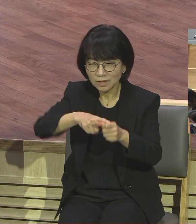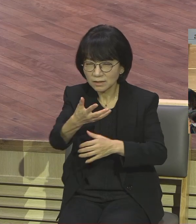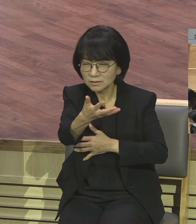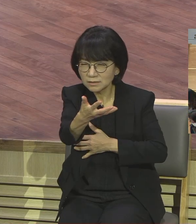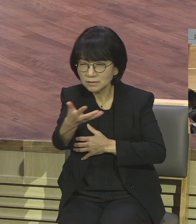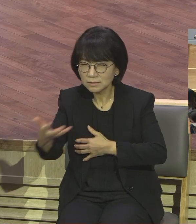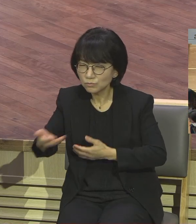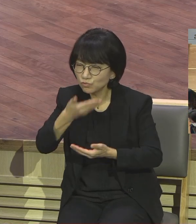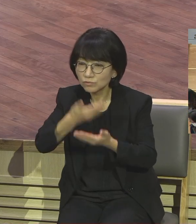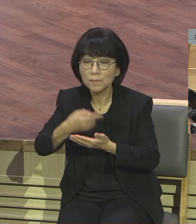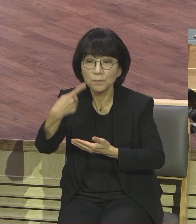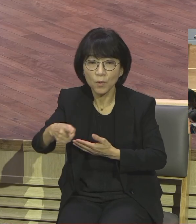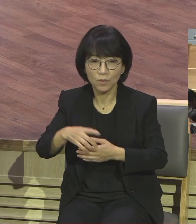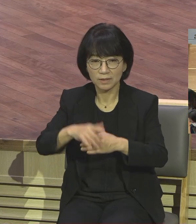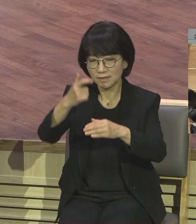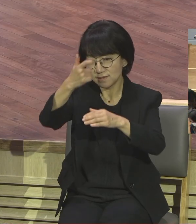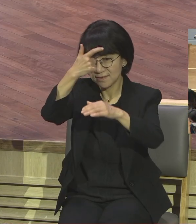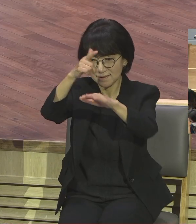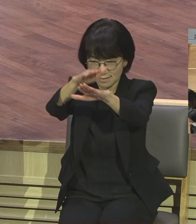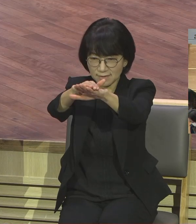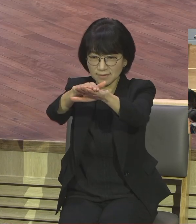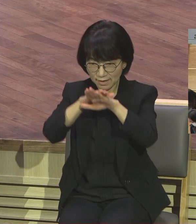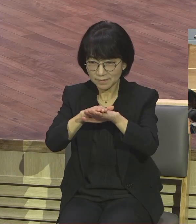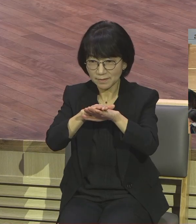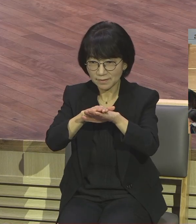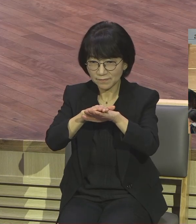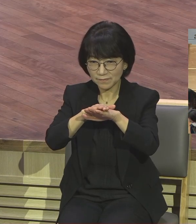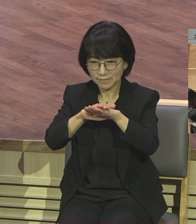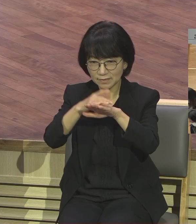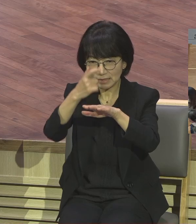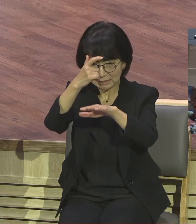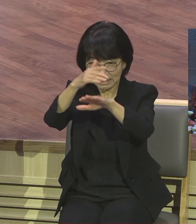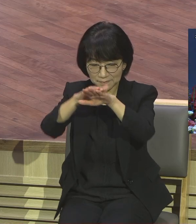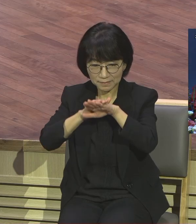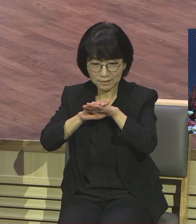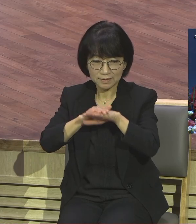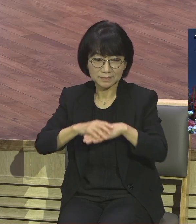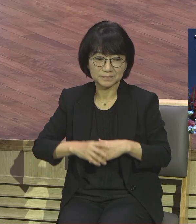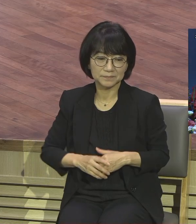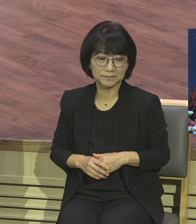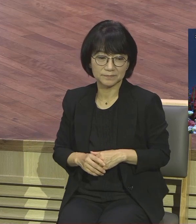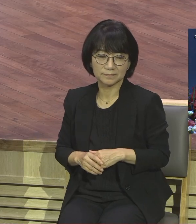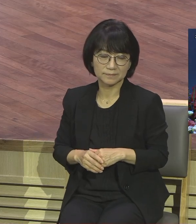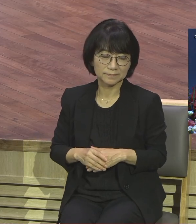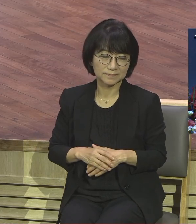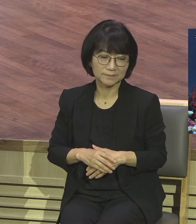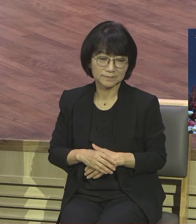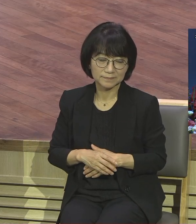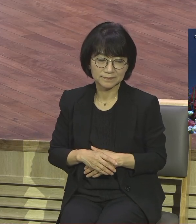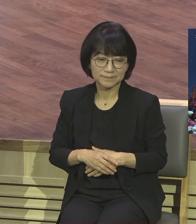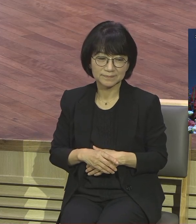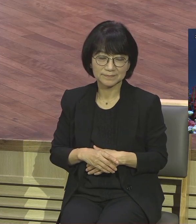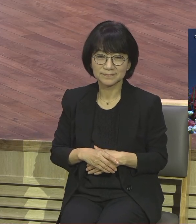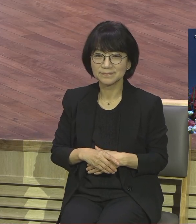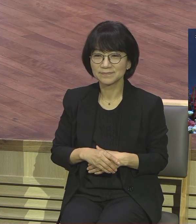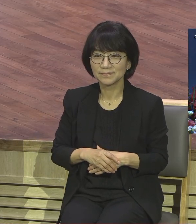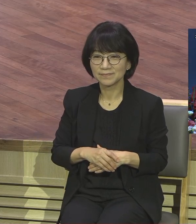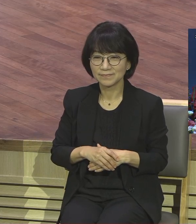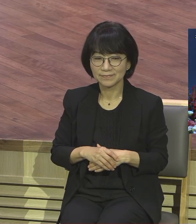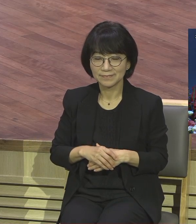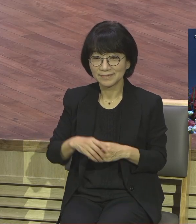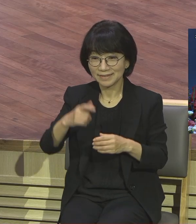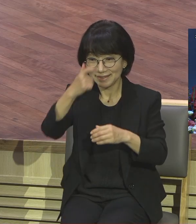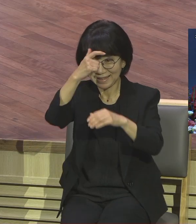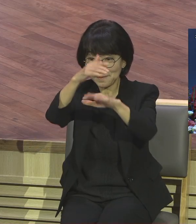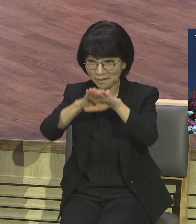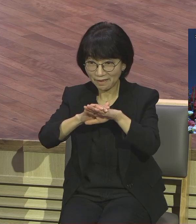예배를 한번 놓쳤다 뭐 그럴 수 있죠. 한번 놓치면 좋은데 어쩌다가 뭐 그럴 수밖에 없는 상황이 될 수 있는데 그걸